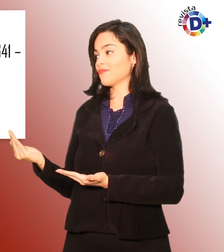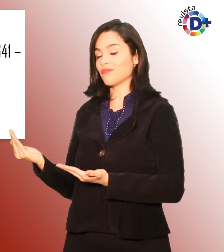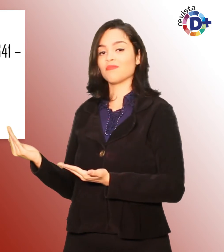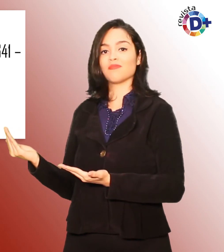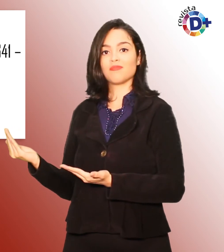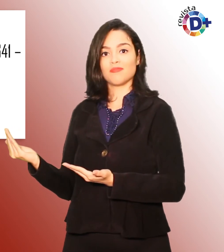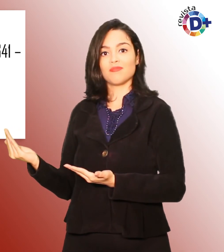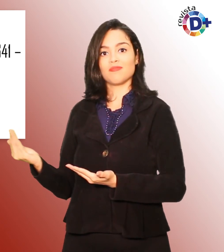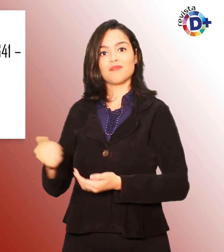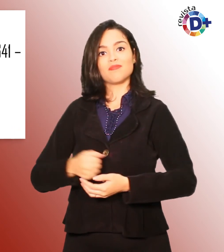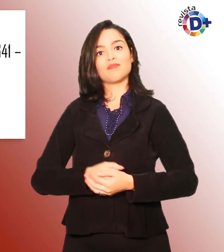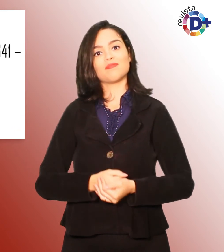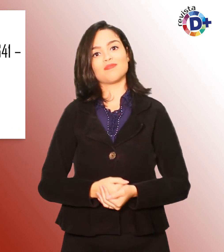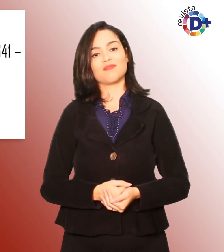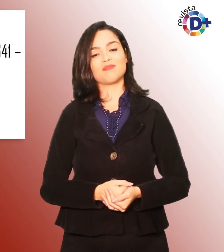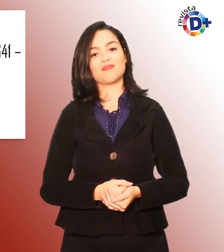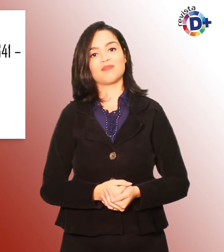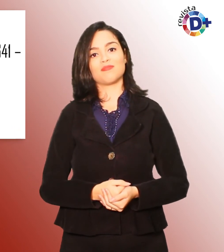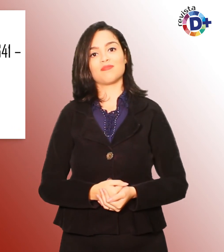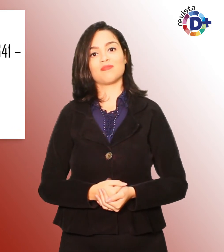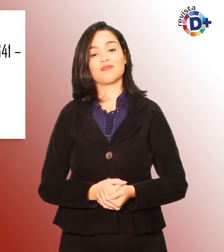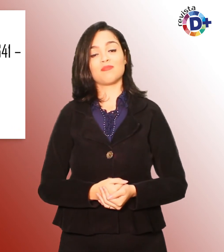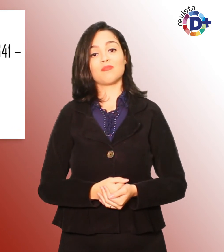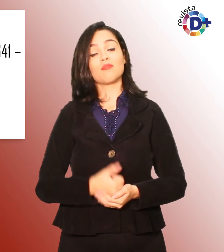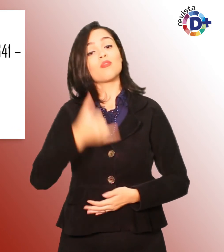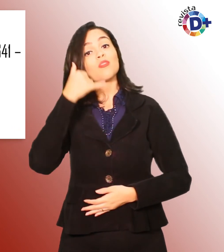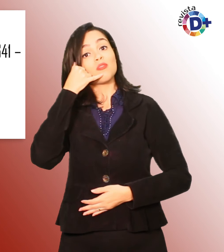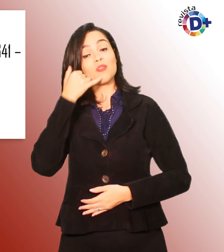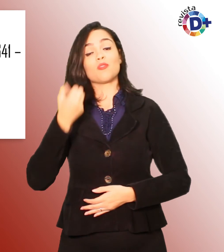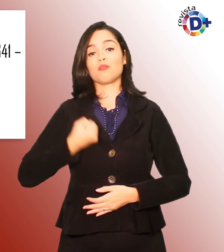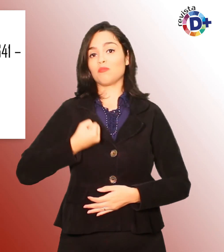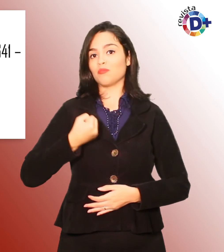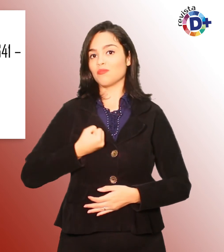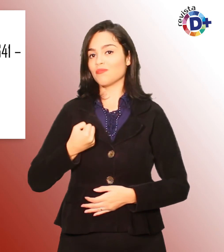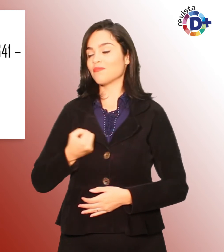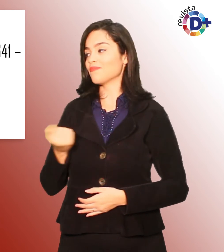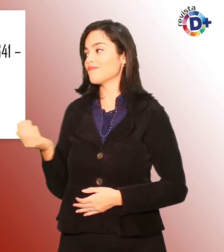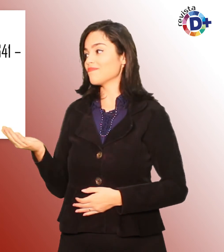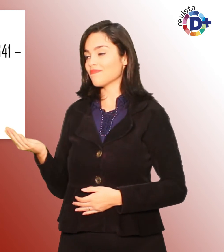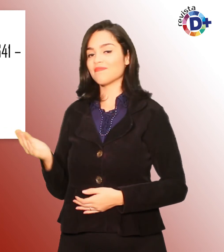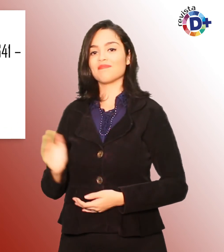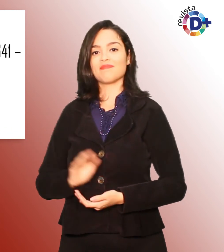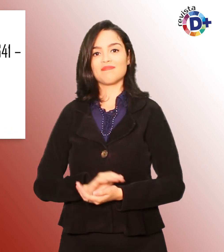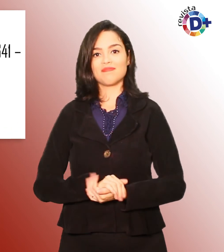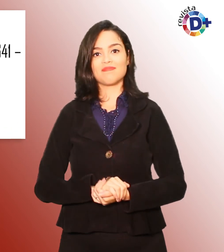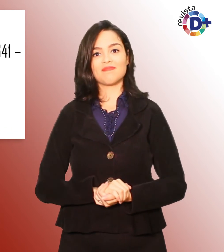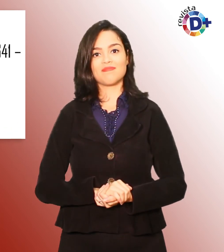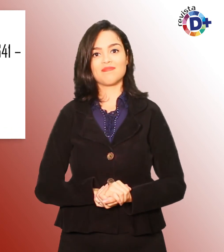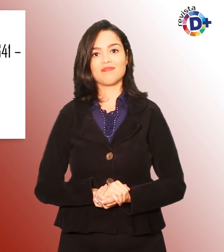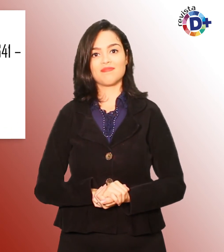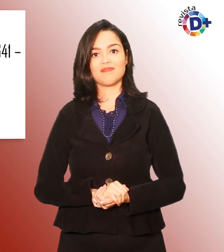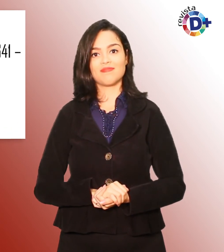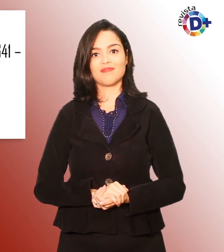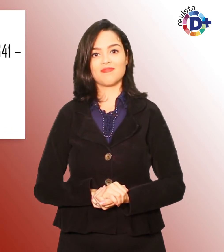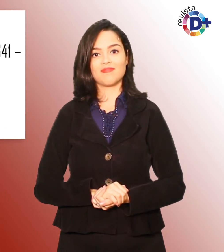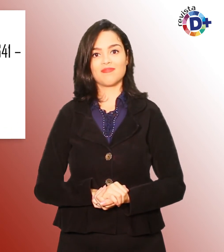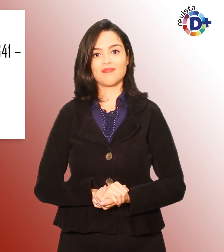vila nova cachoeirinha contatos de de 1198 383 8 843